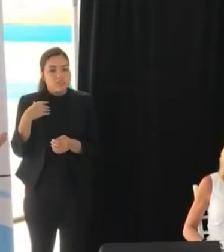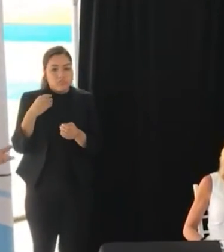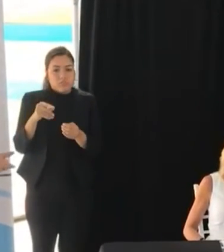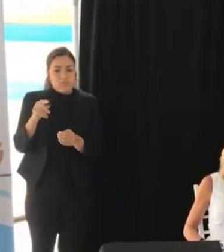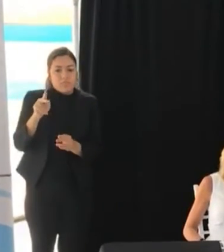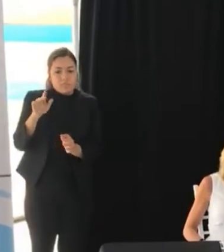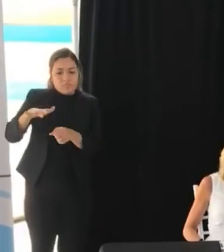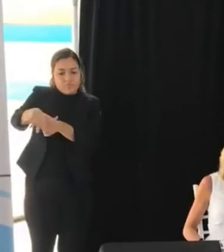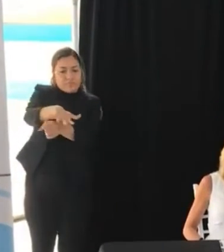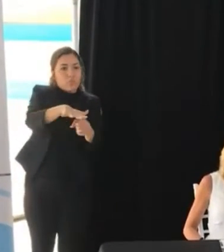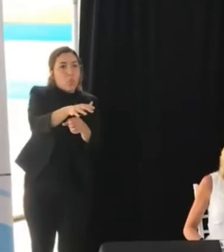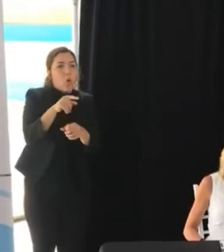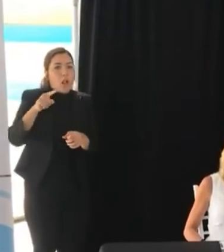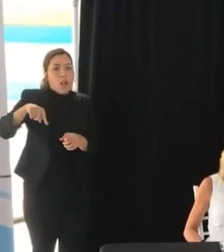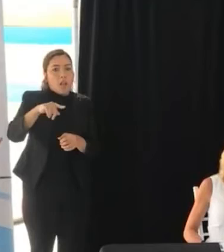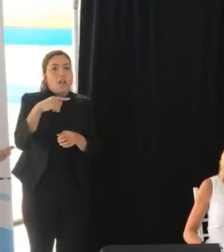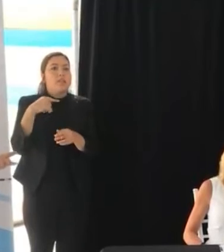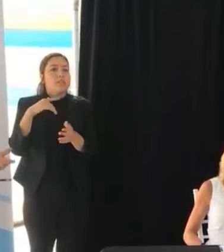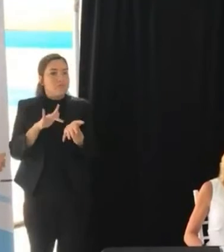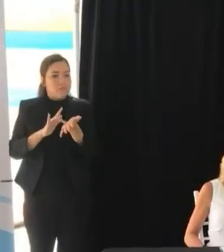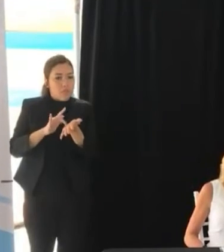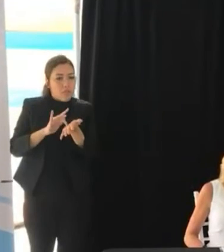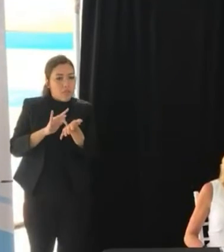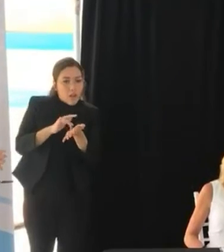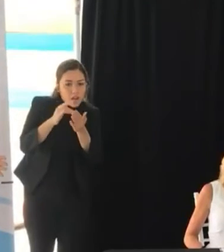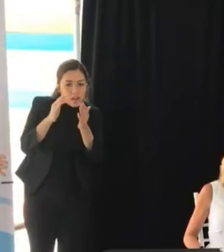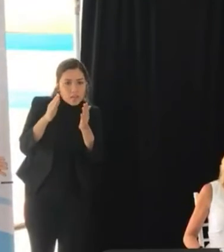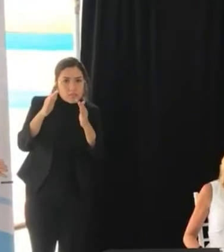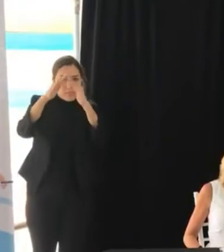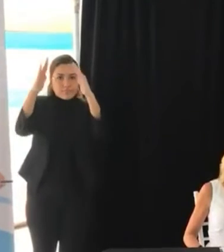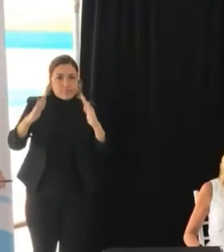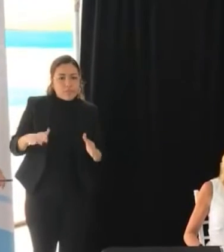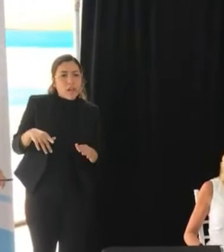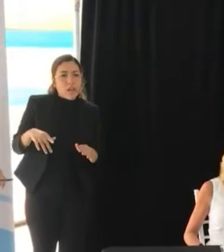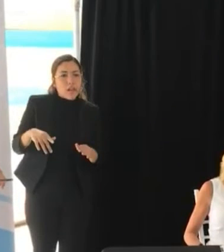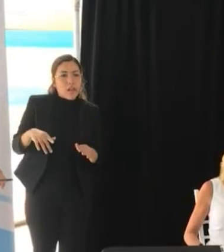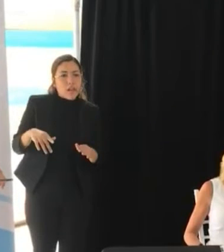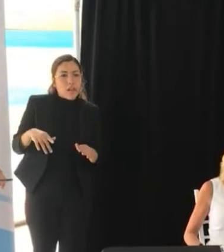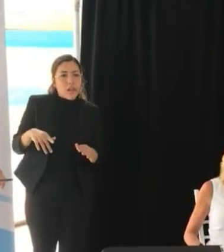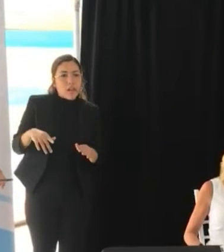médicos, farmacias, CDT, hospitales,